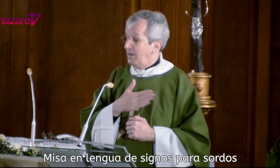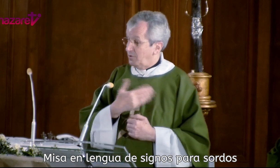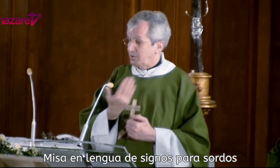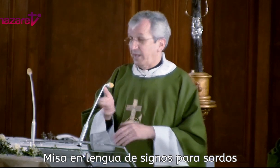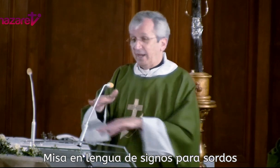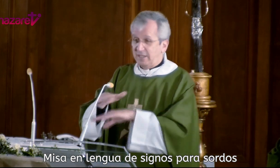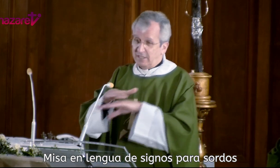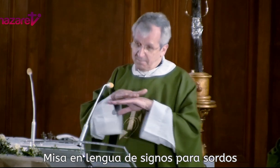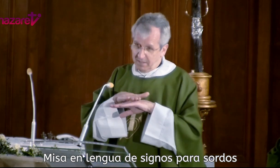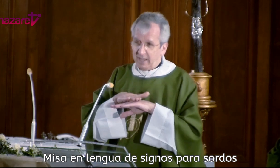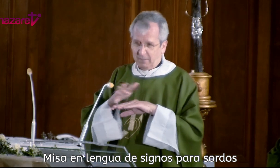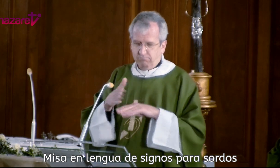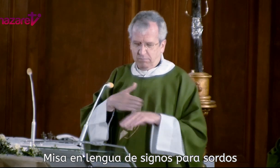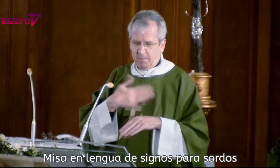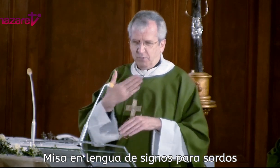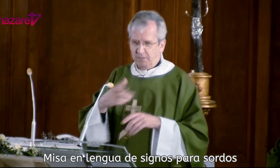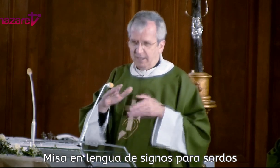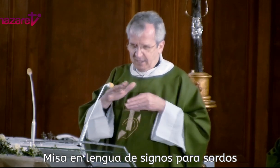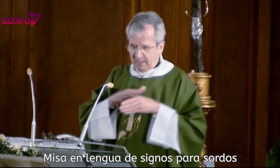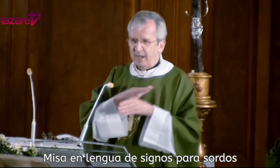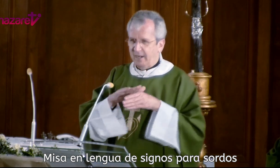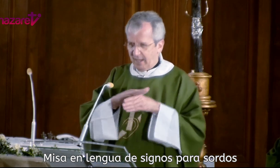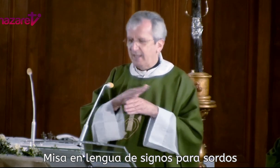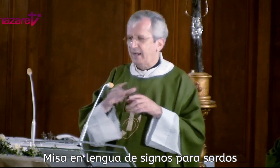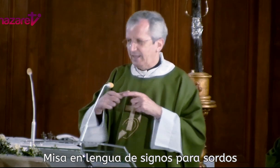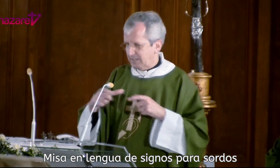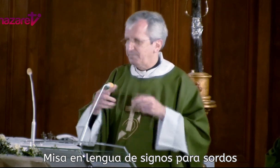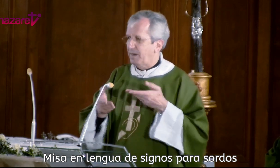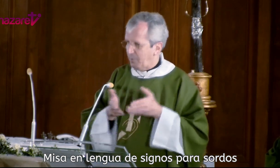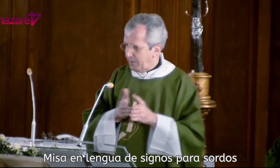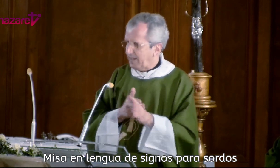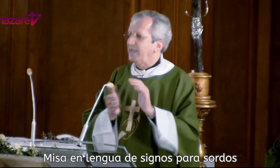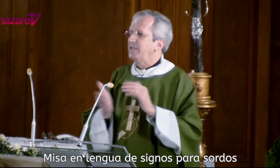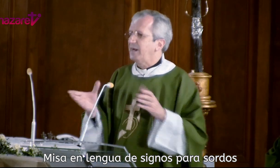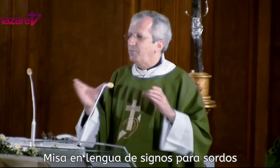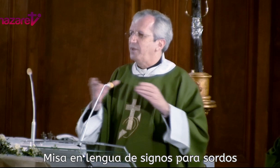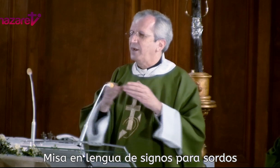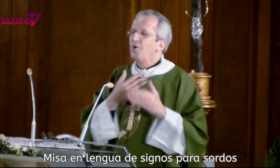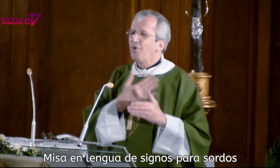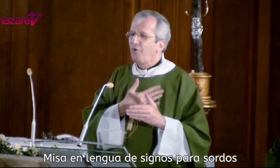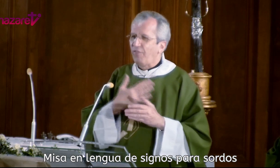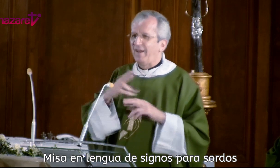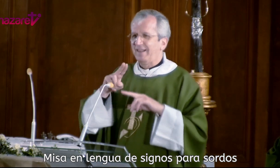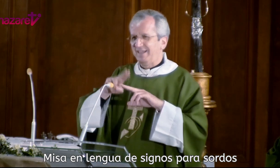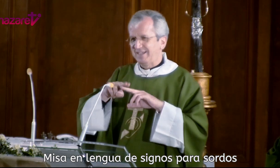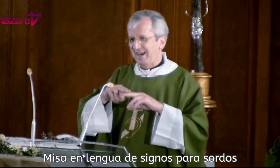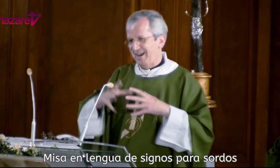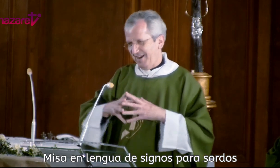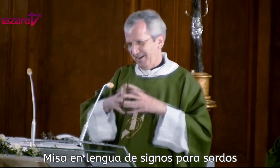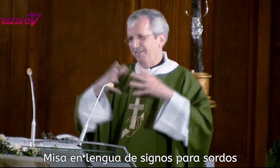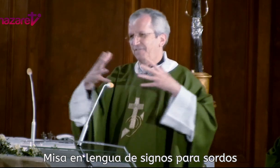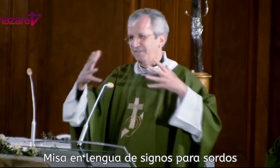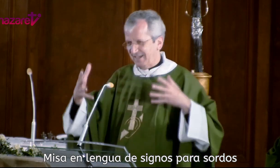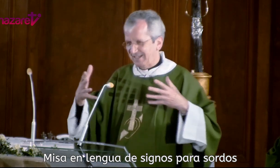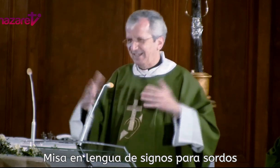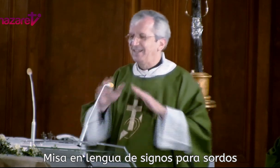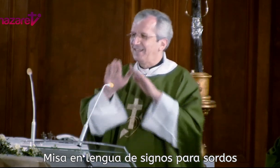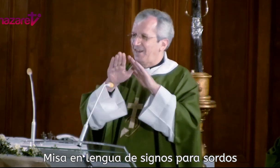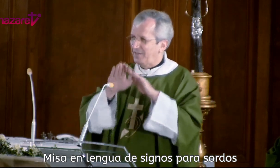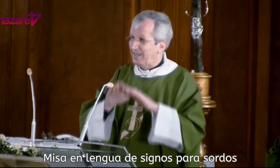Los que queráis invitar, hay posibilidad de tener entradas para poder entrar y poder gozar de esa gran fiesta de la ordenación